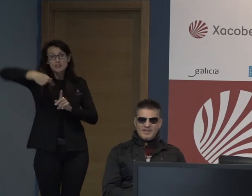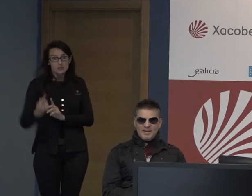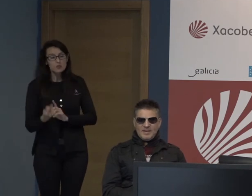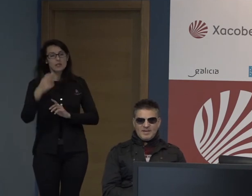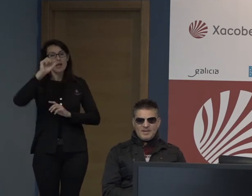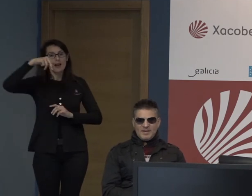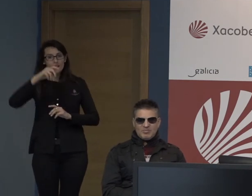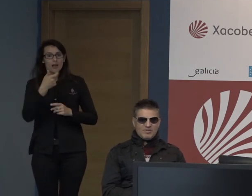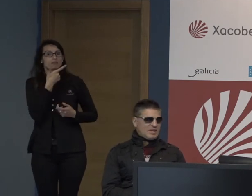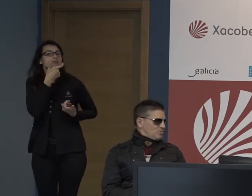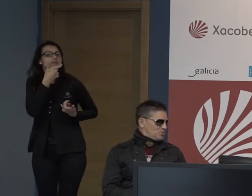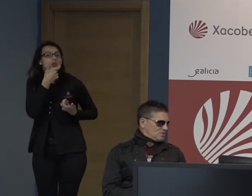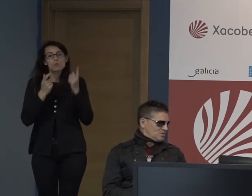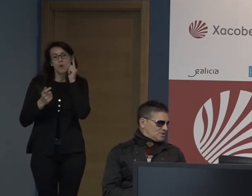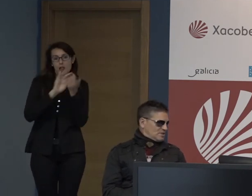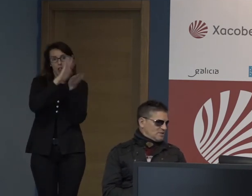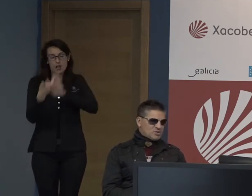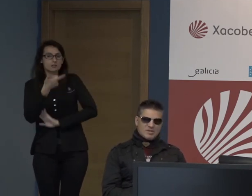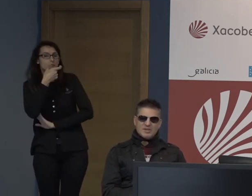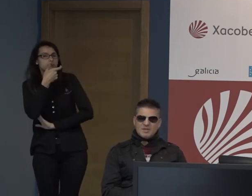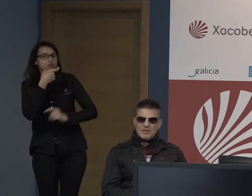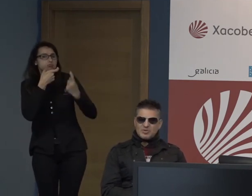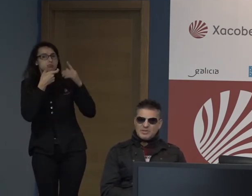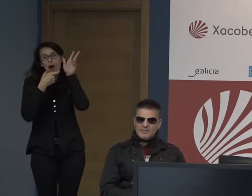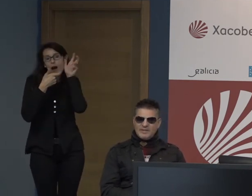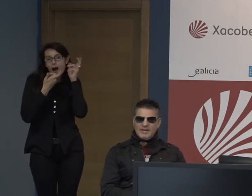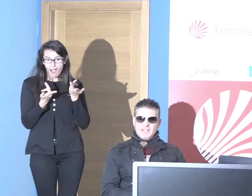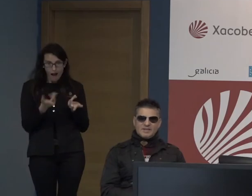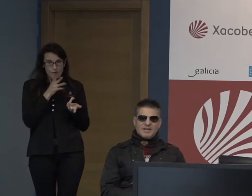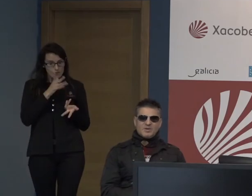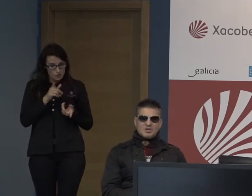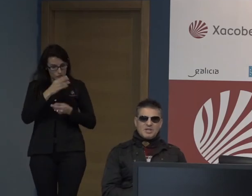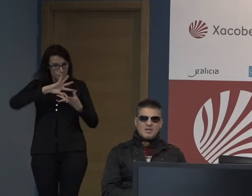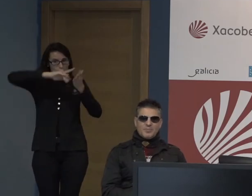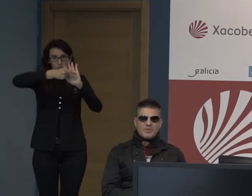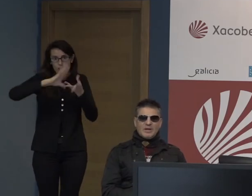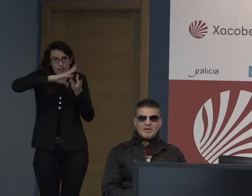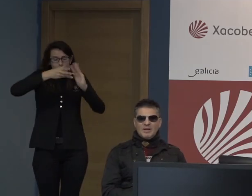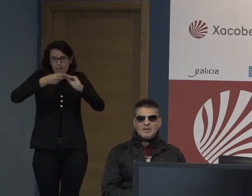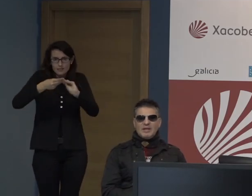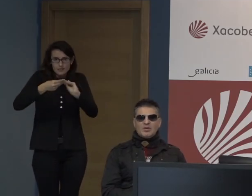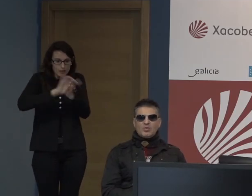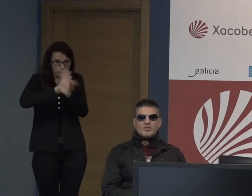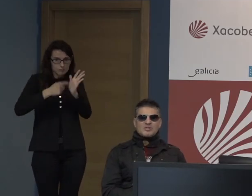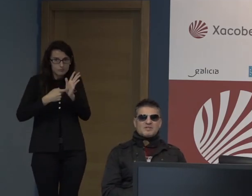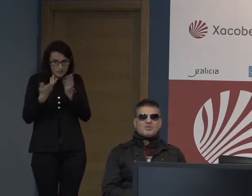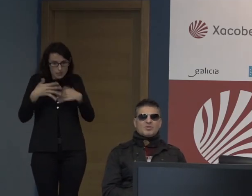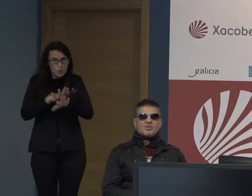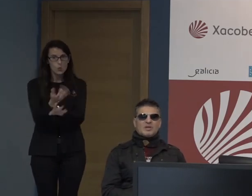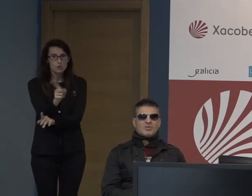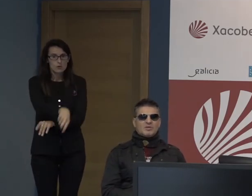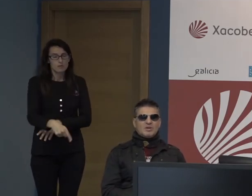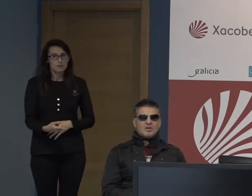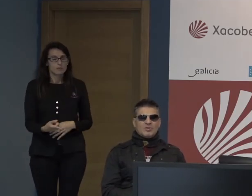Talki, es que hay un montón, ¿no? O sea, estamos totalmente adaptados e incluidos. Es decir,